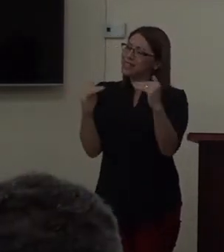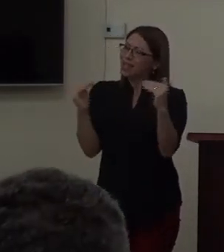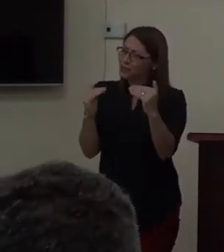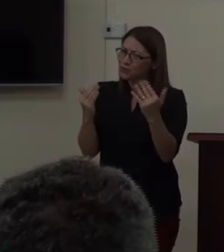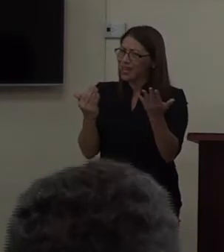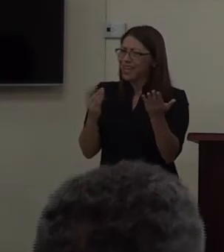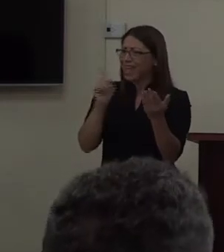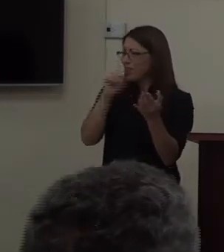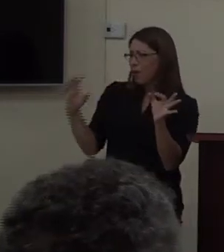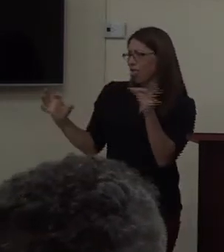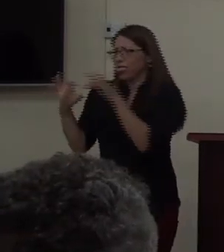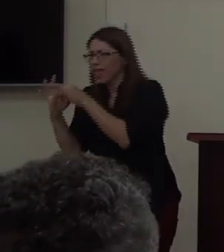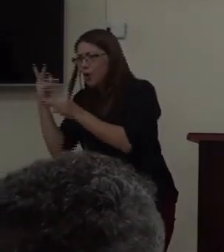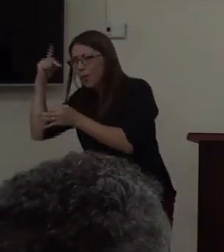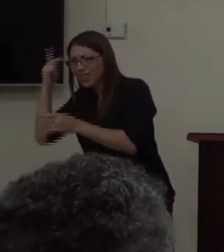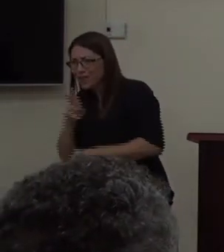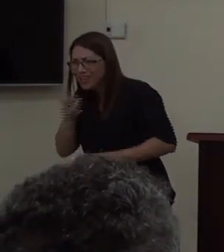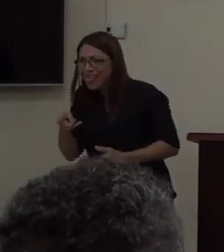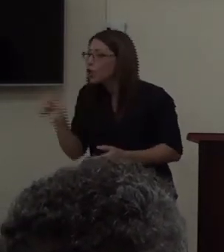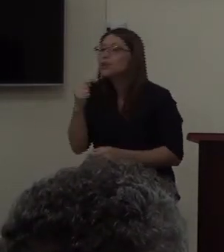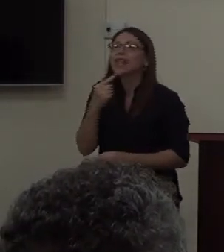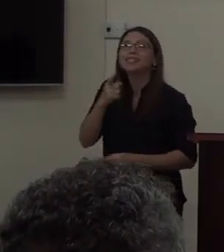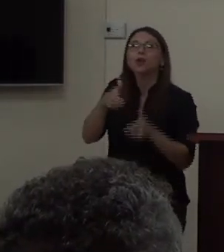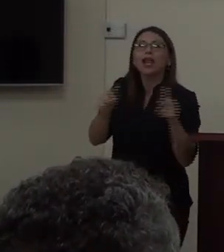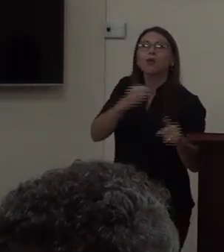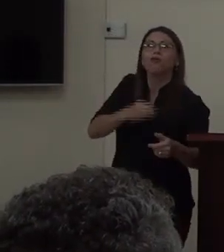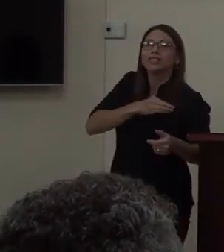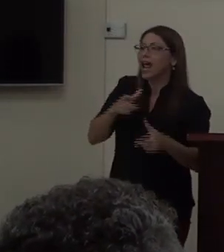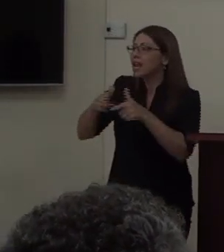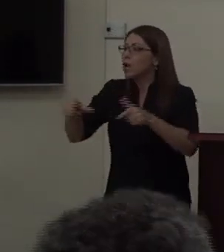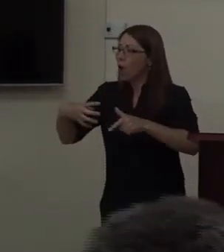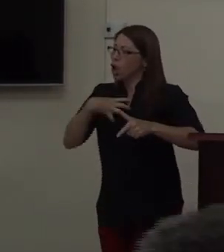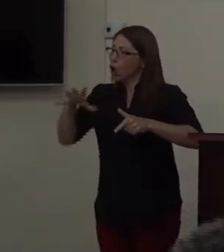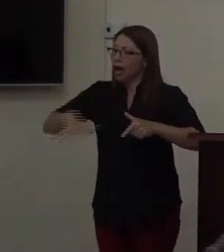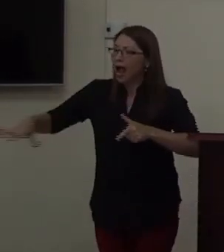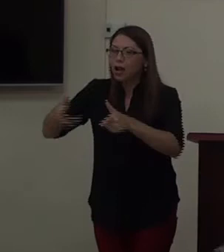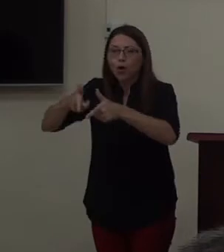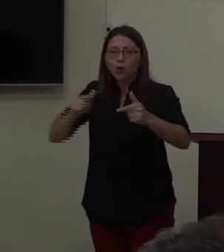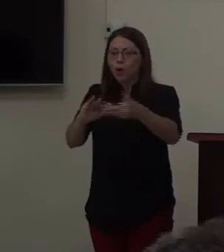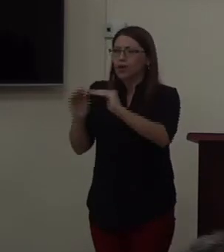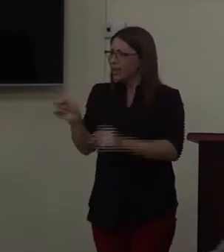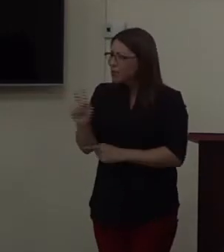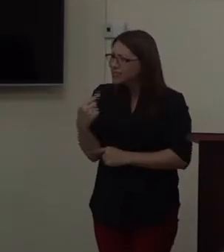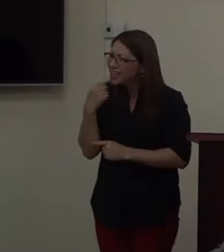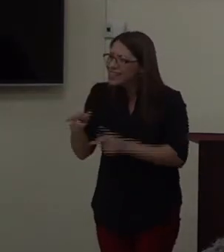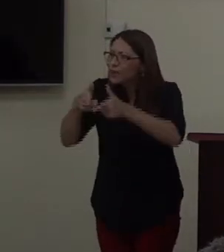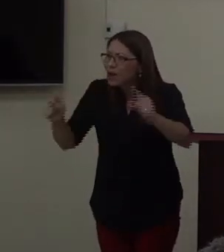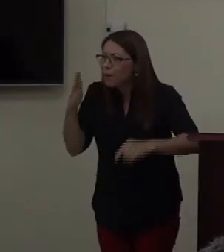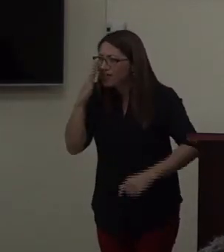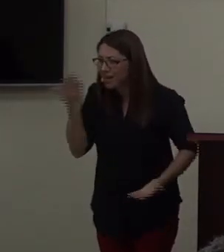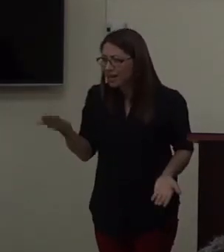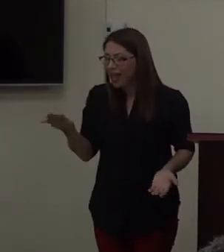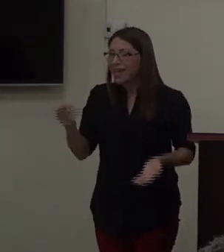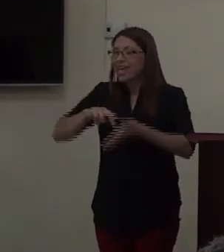saca de lo político, ¿verdad? No está diciendo lengua oficial, lengua local, lengua comunitaria, no, está diciendo que es lengua materna, es